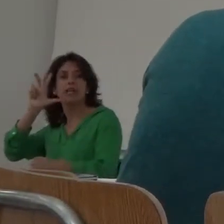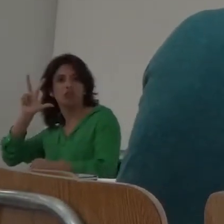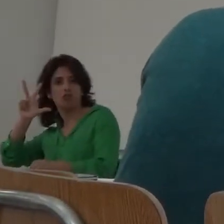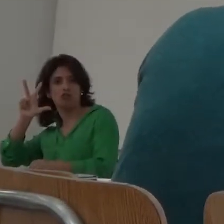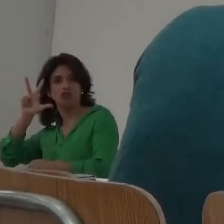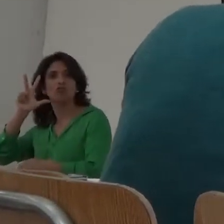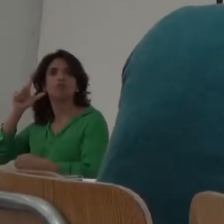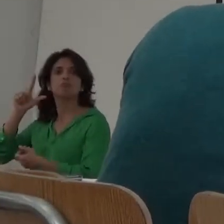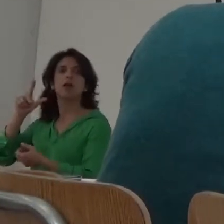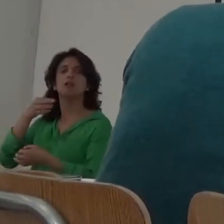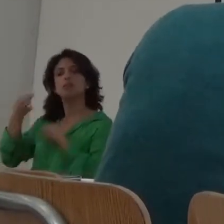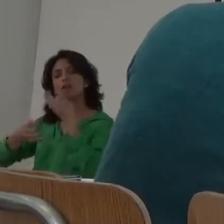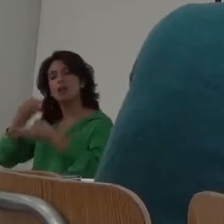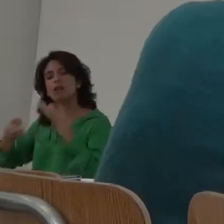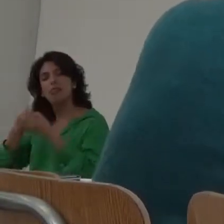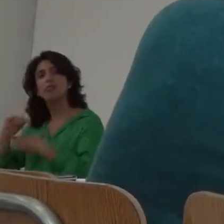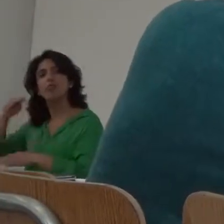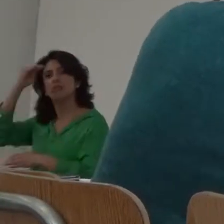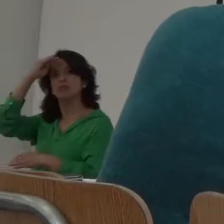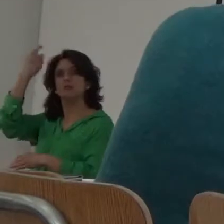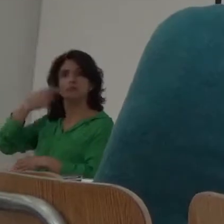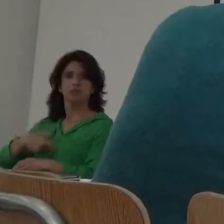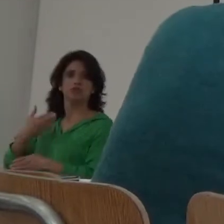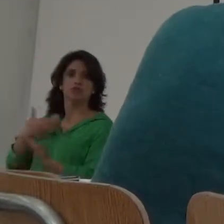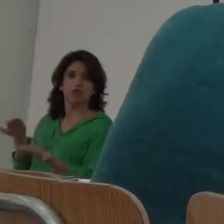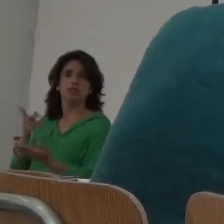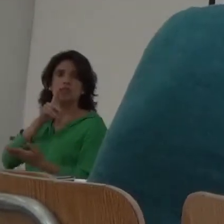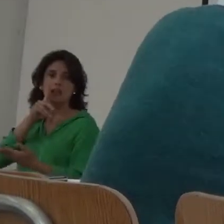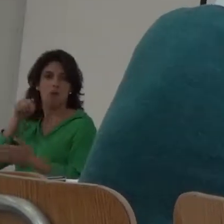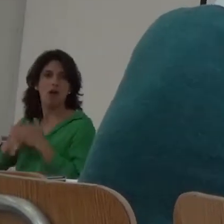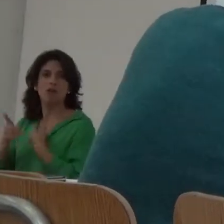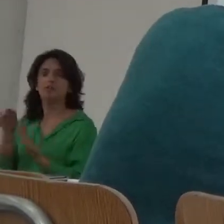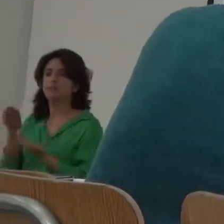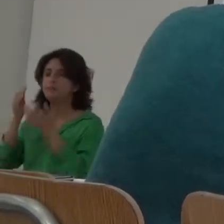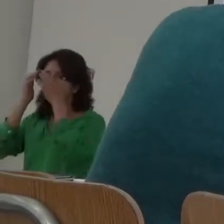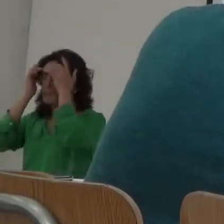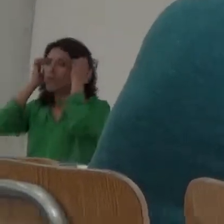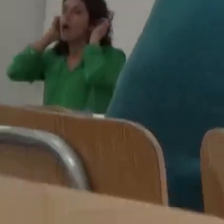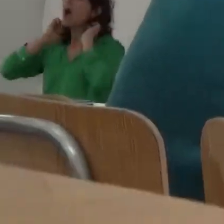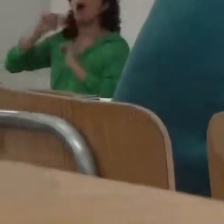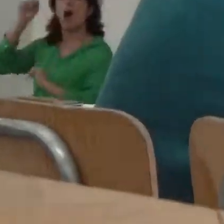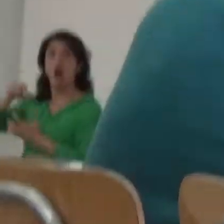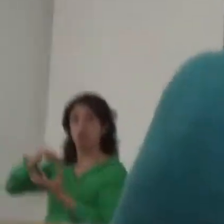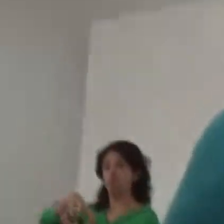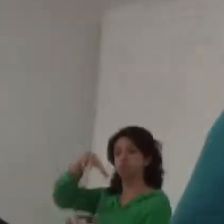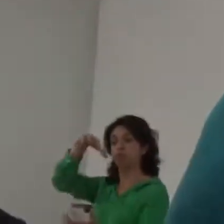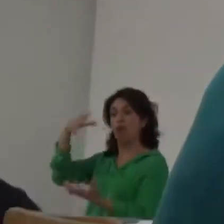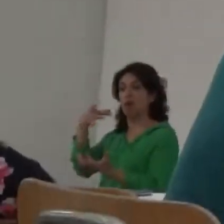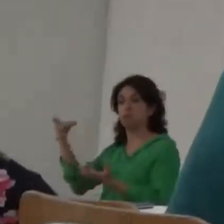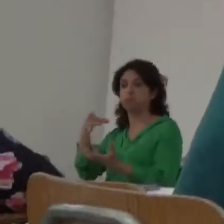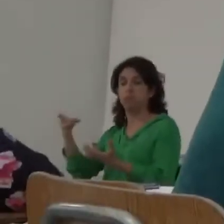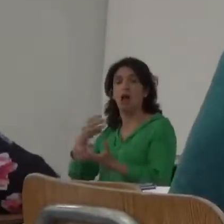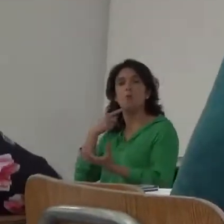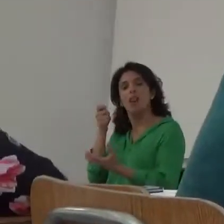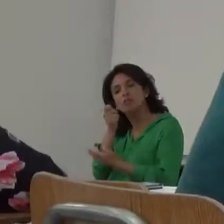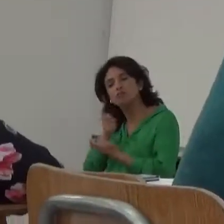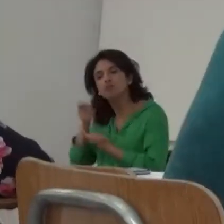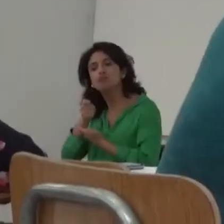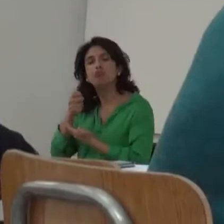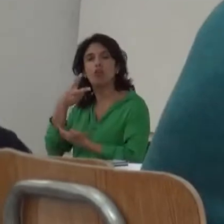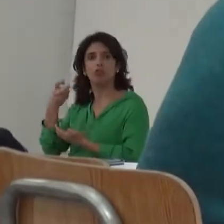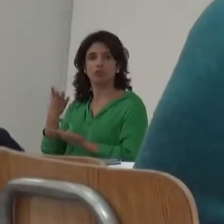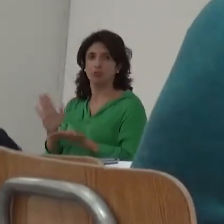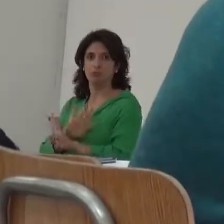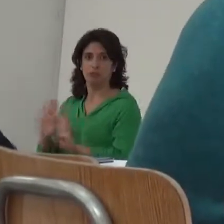los cuales nosotros, para poder explorar en esta primera etapa, consideramos 12. Esta es una de las modificaciones